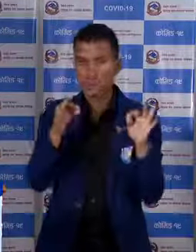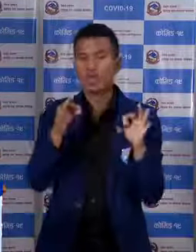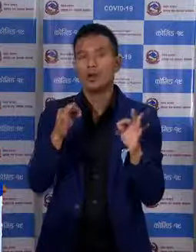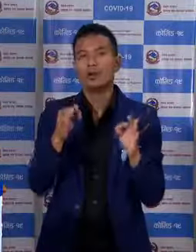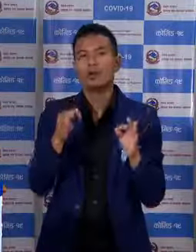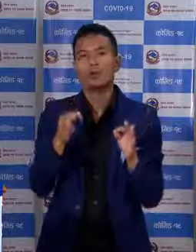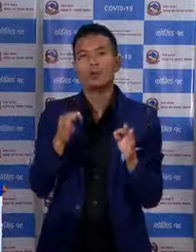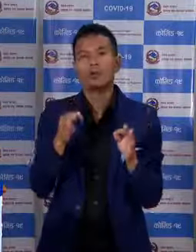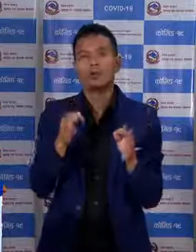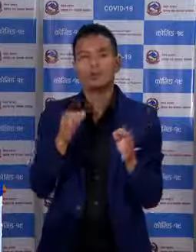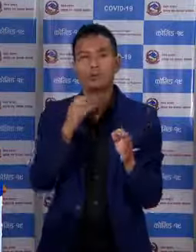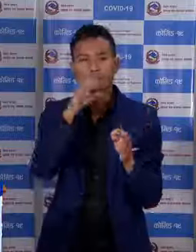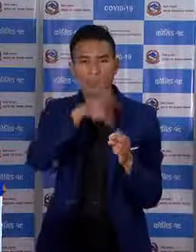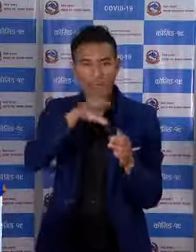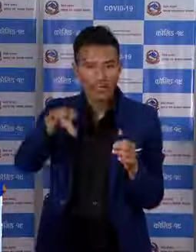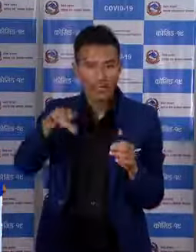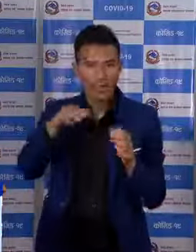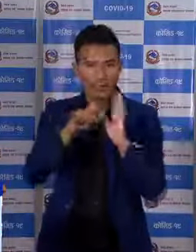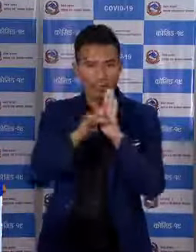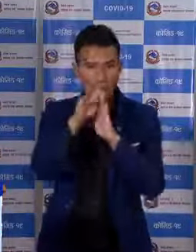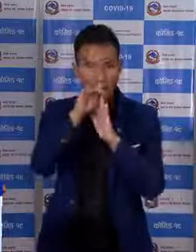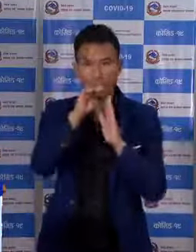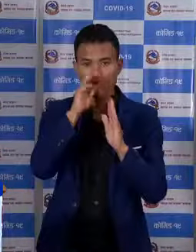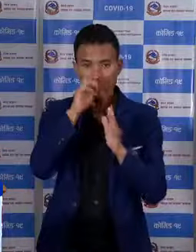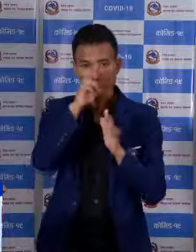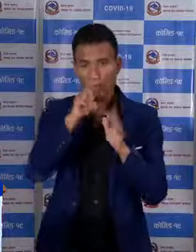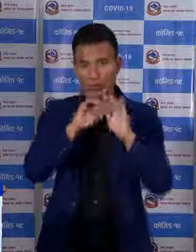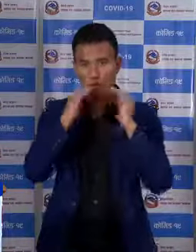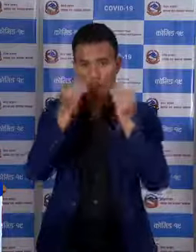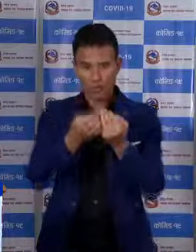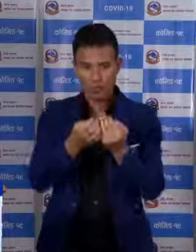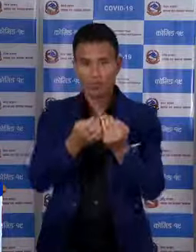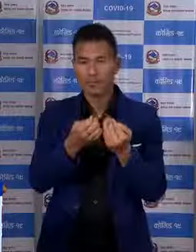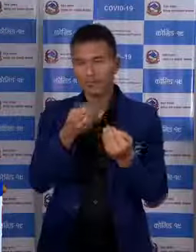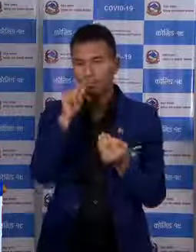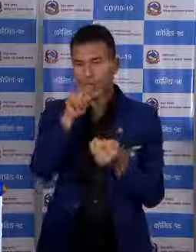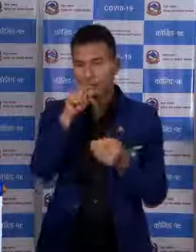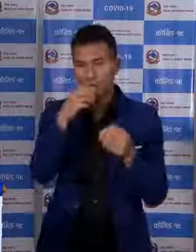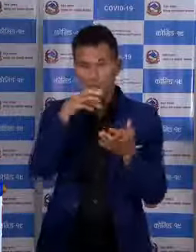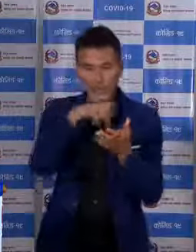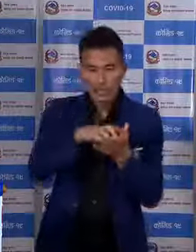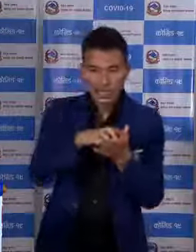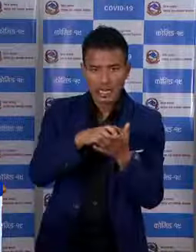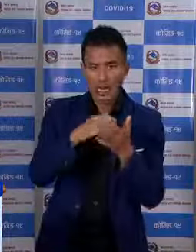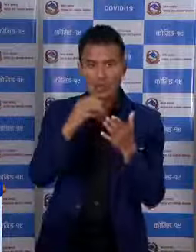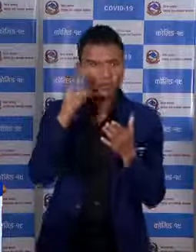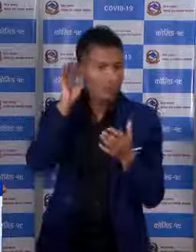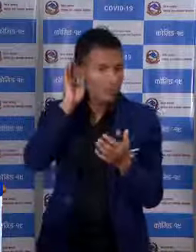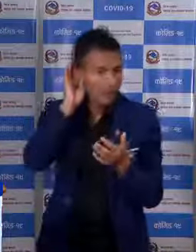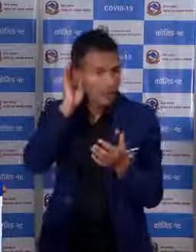स्तानी तहमां र विभिन्न सम्मुदाय मां त्यहां को ठेगाना शुन ने